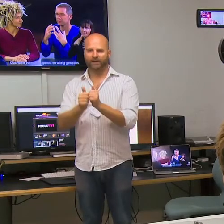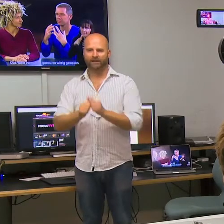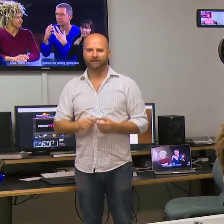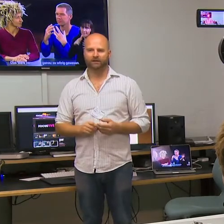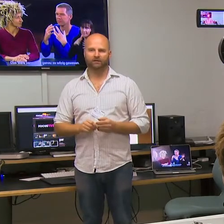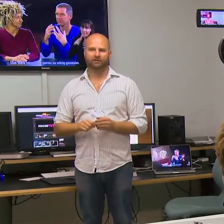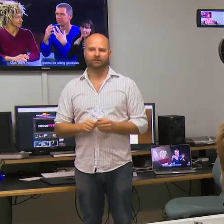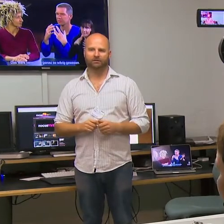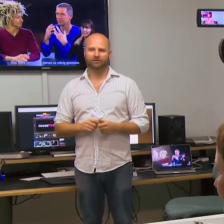darf sogar